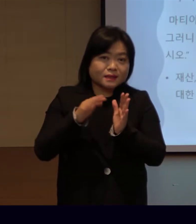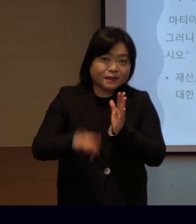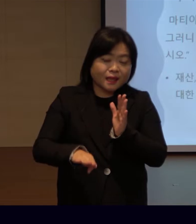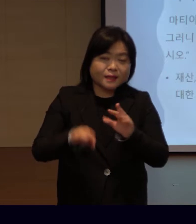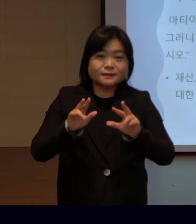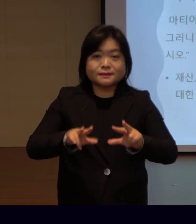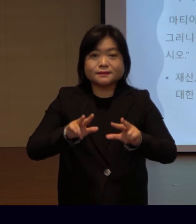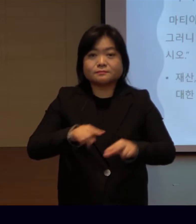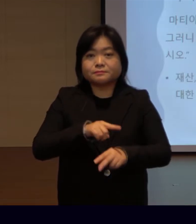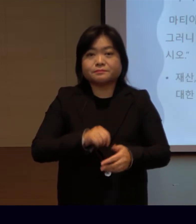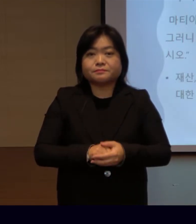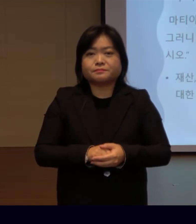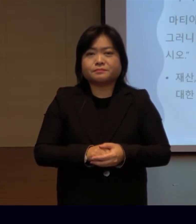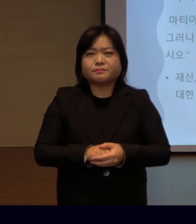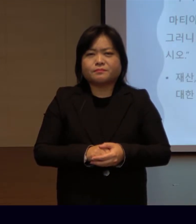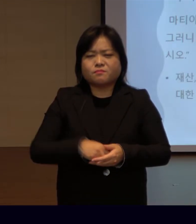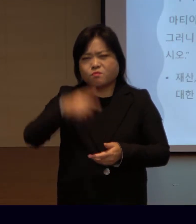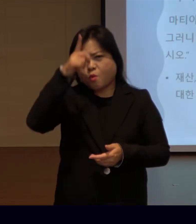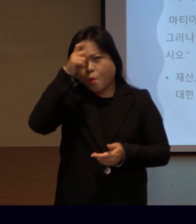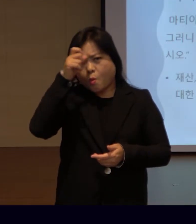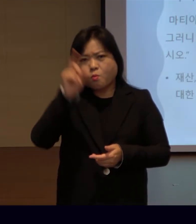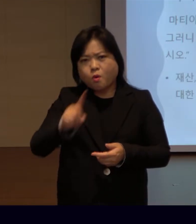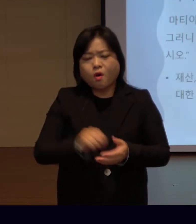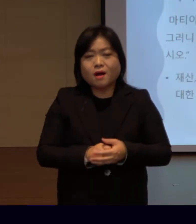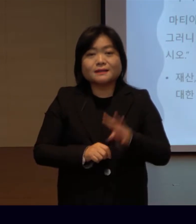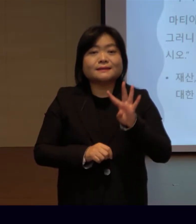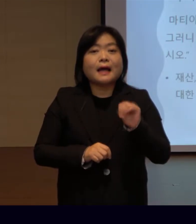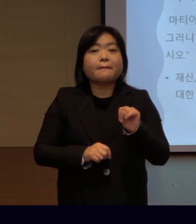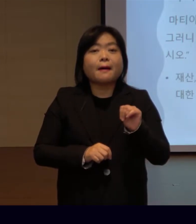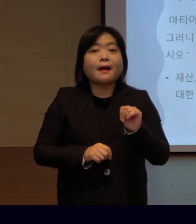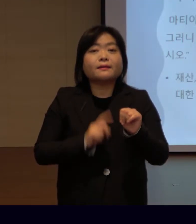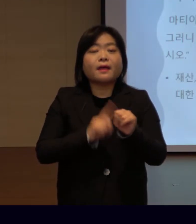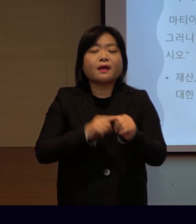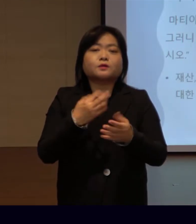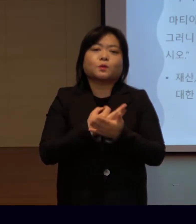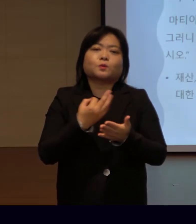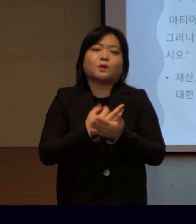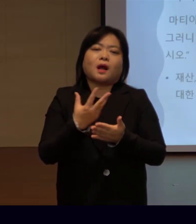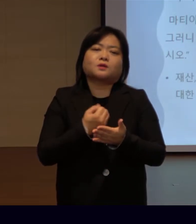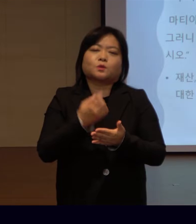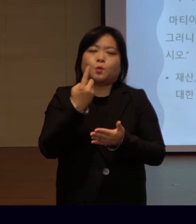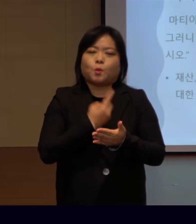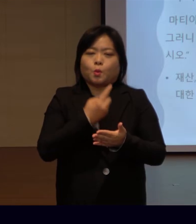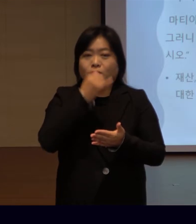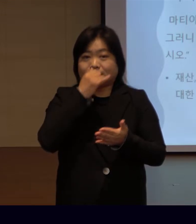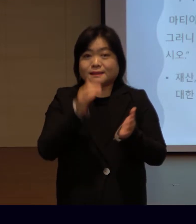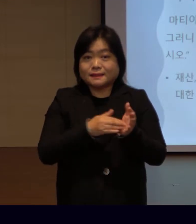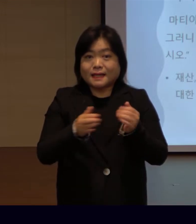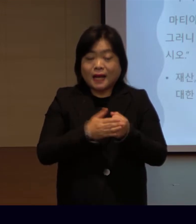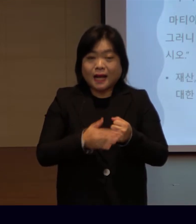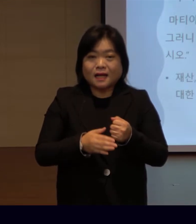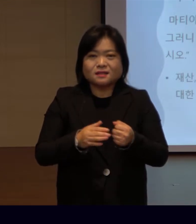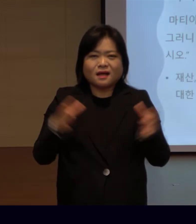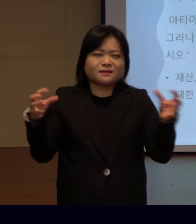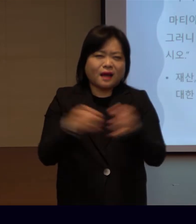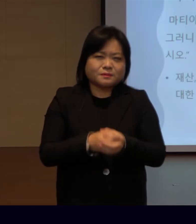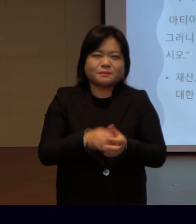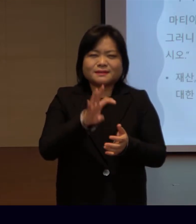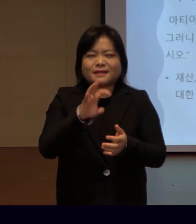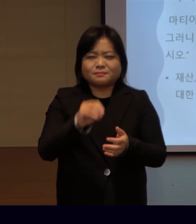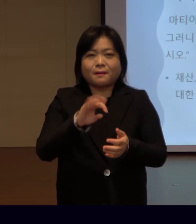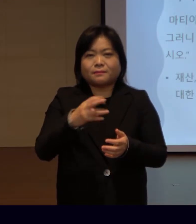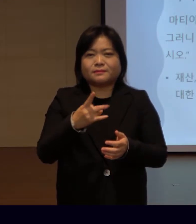지금 빡빡 우기는 게 뭐냐면은 4만 프랑의 소득을 가져오니까 실제 가치는 80만 프랑이야.